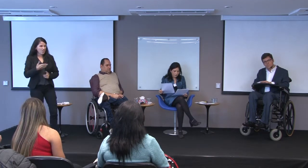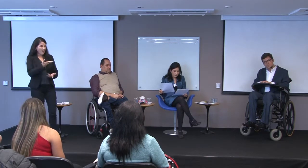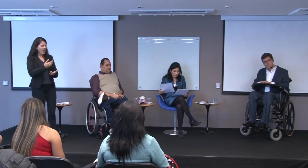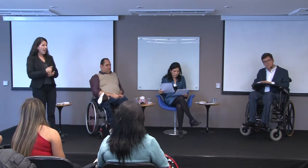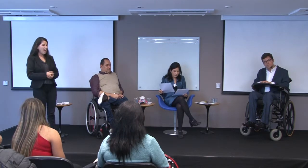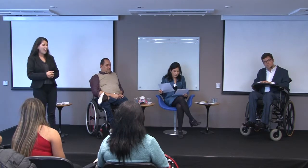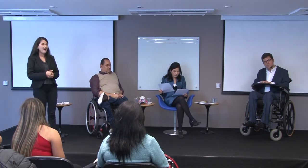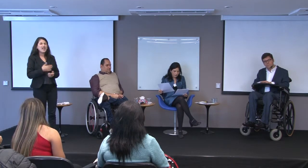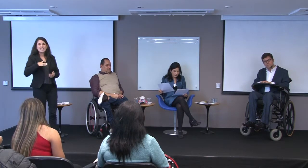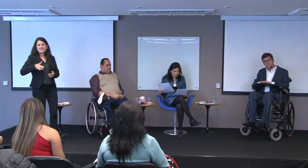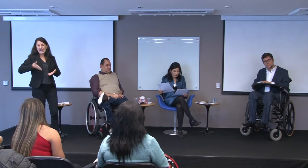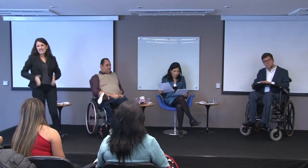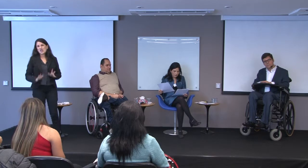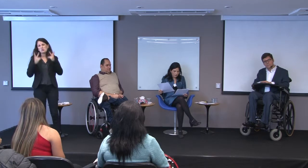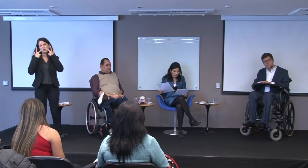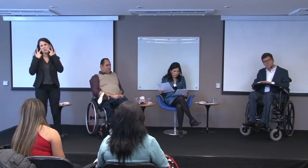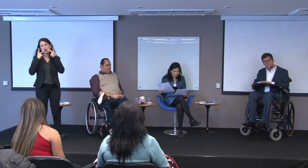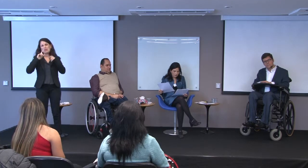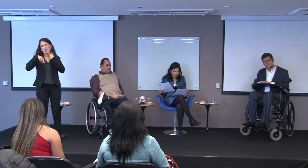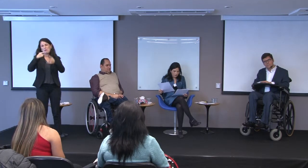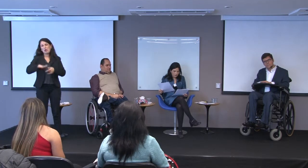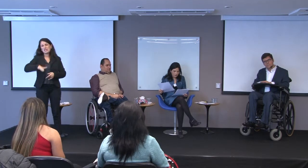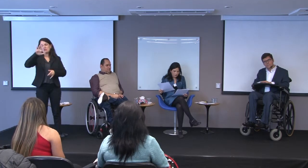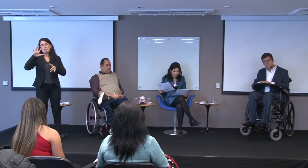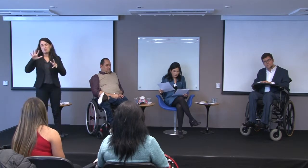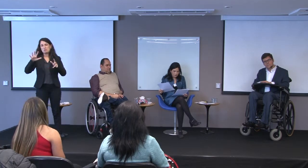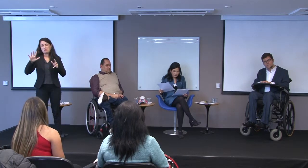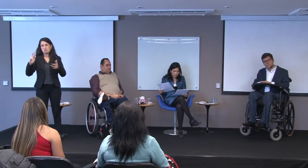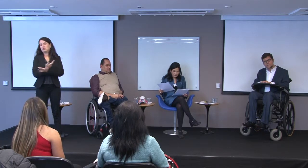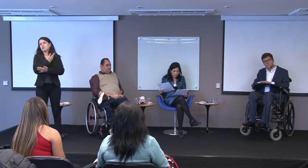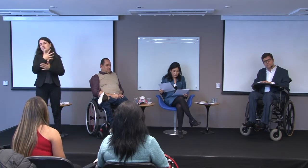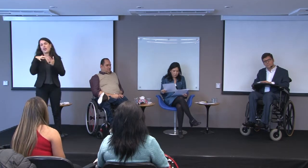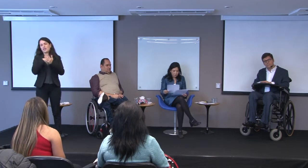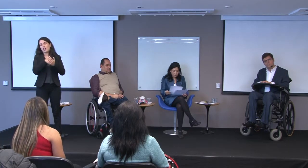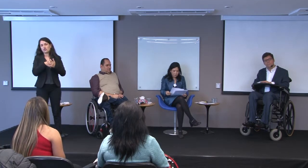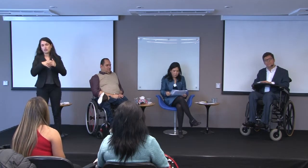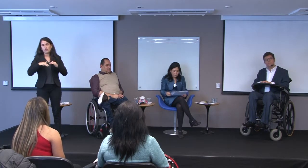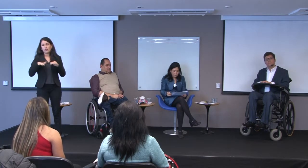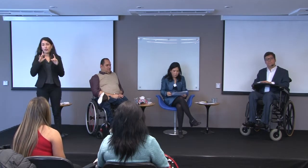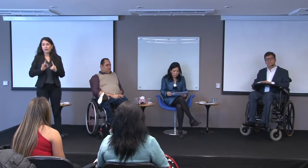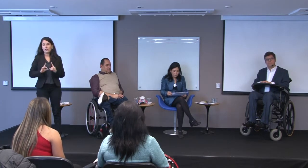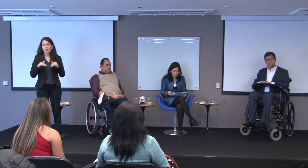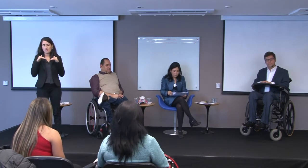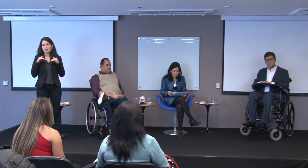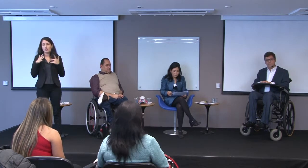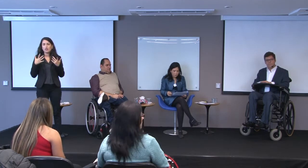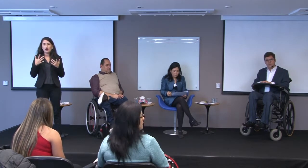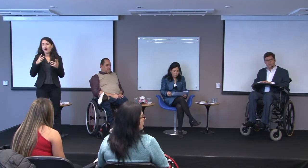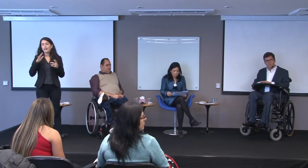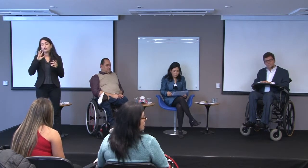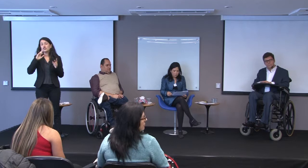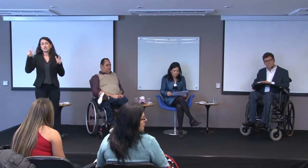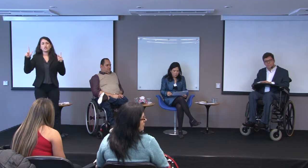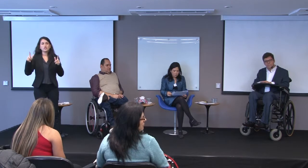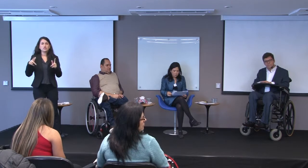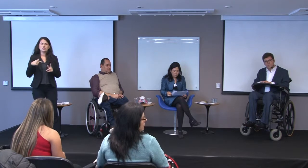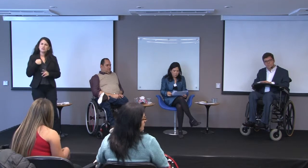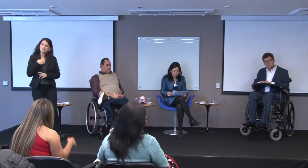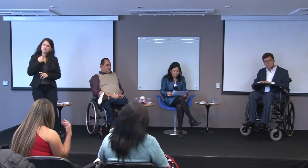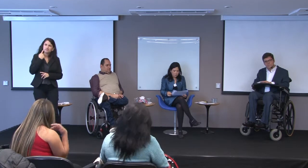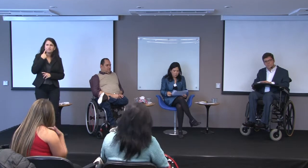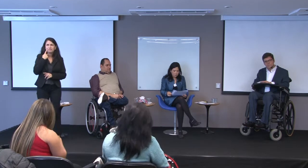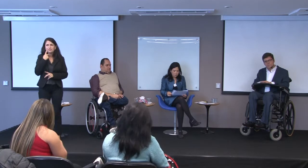ficou deficiente adulta. É outra coisa. E aquilo bateu. É